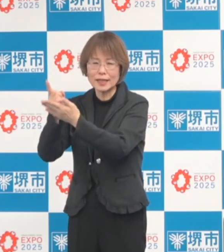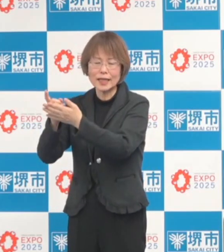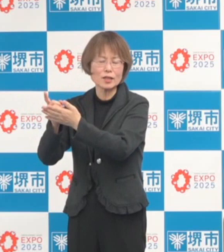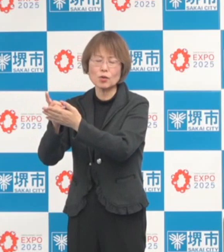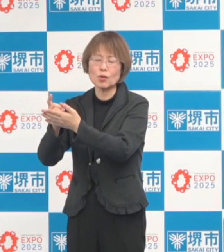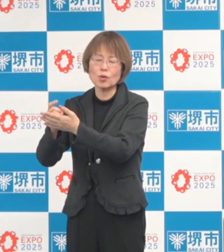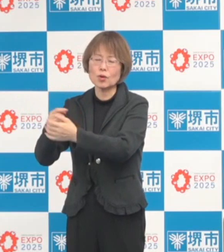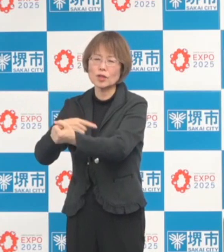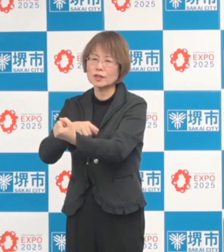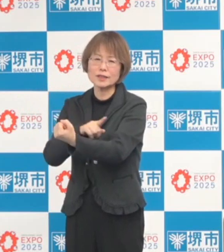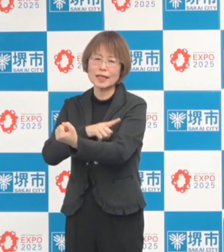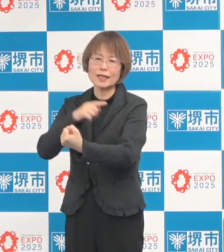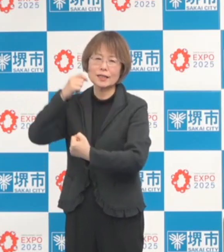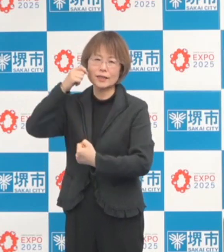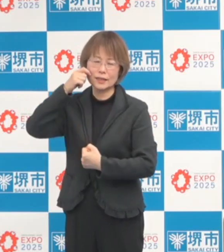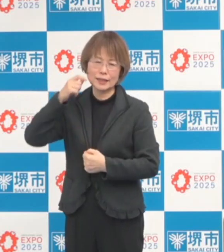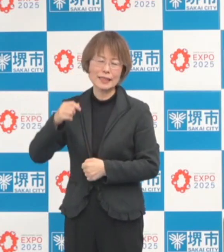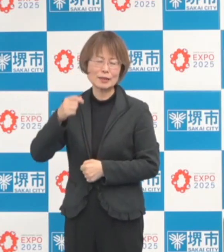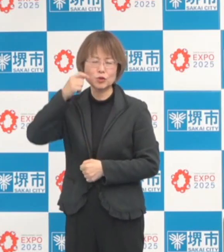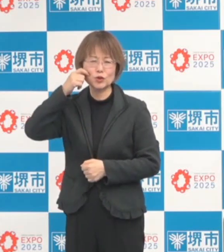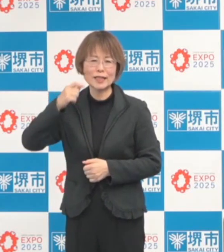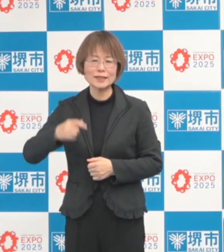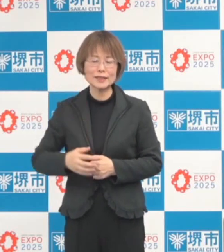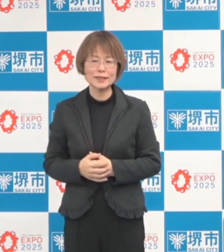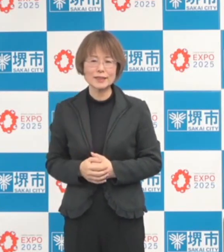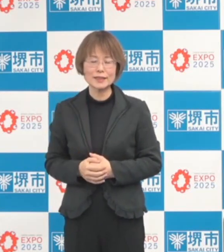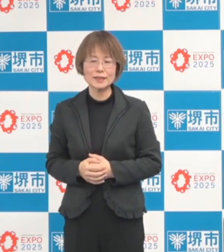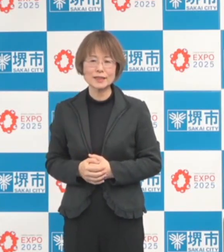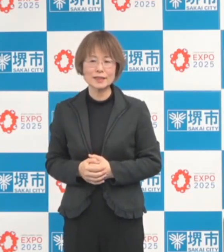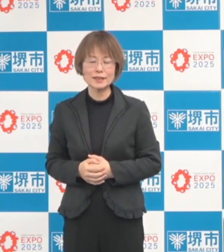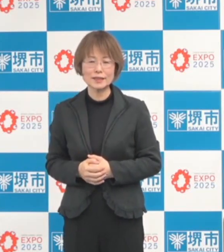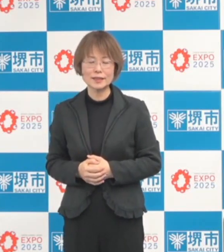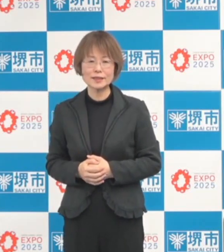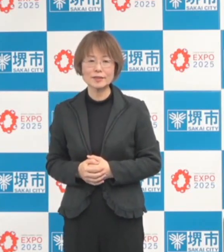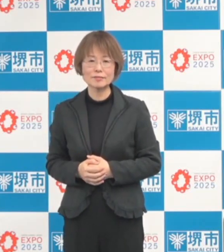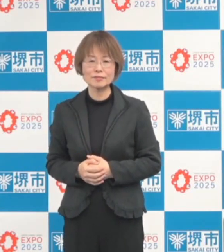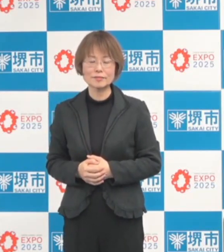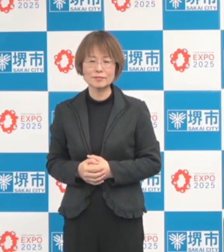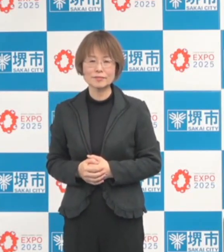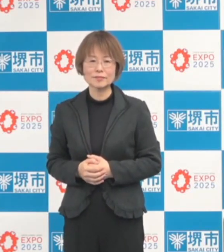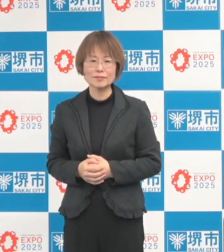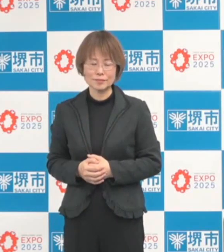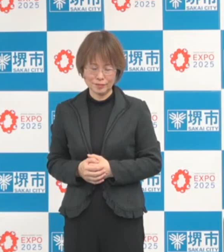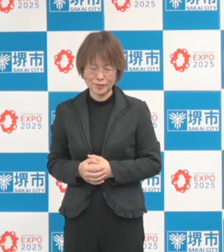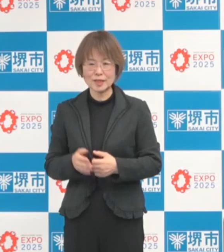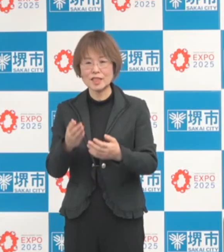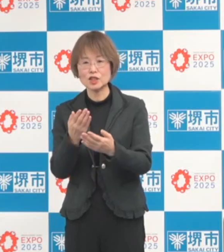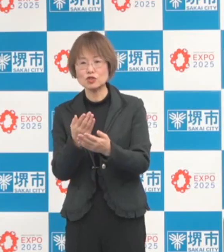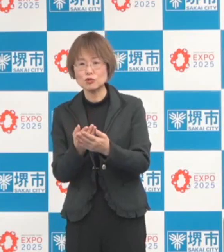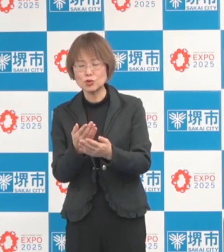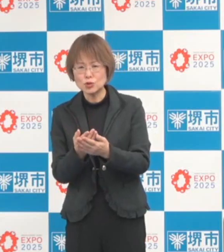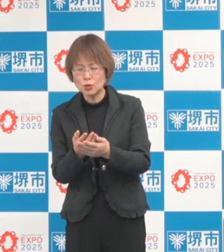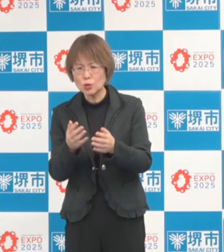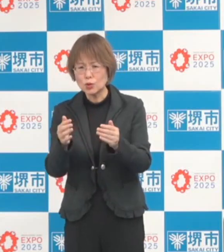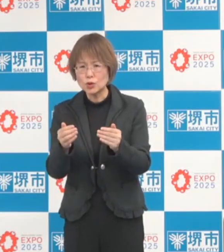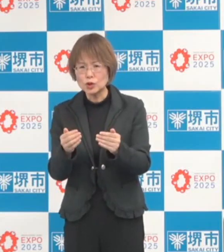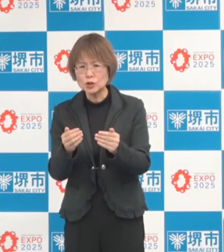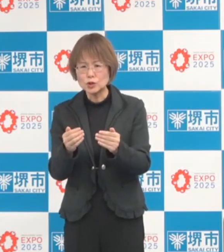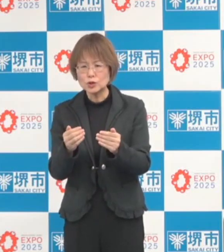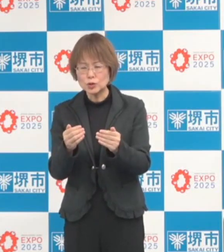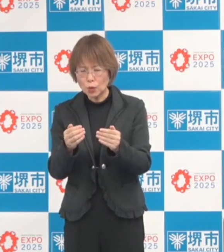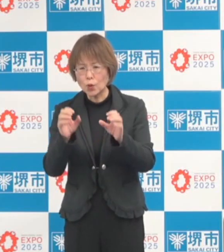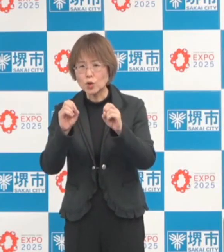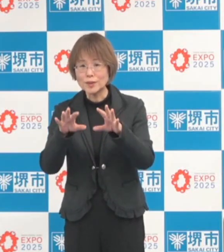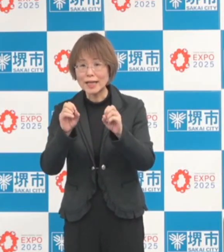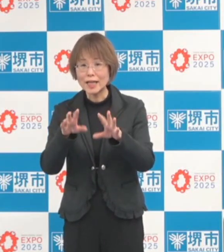るかというと難しいことがあるかと思います。このまでのさらにその需要喚起であるとか強化するところはもちろんあると思います